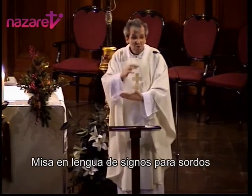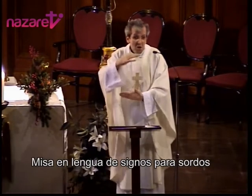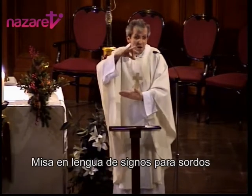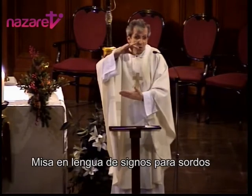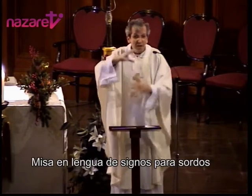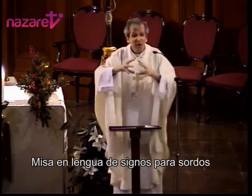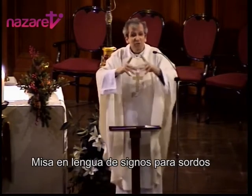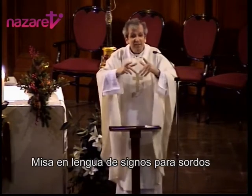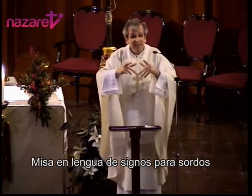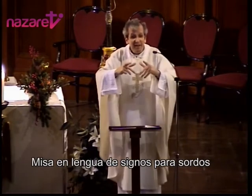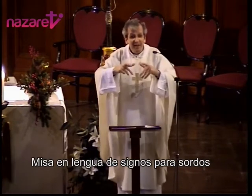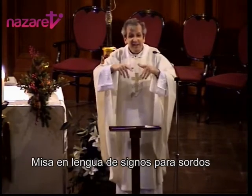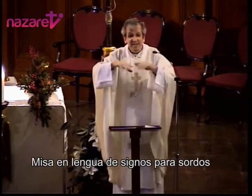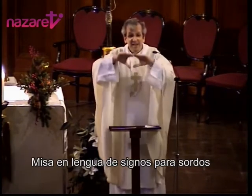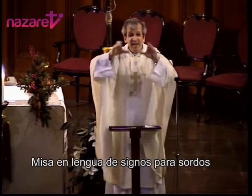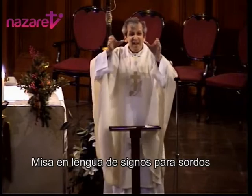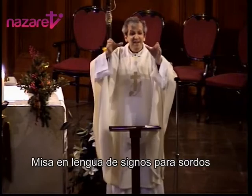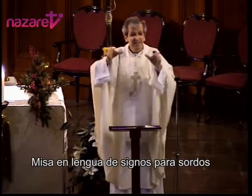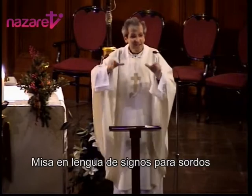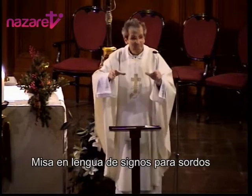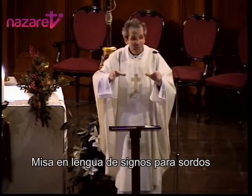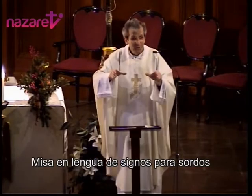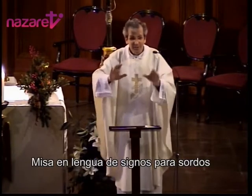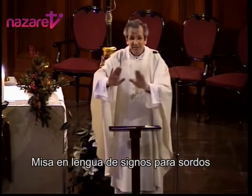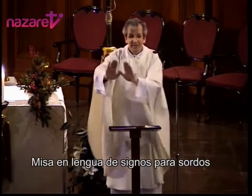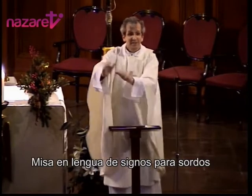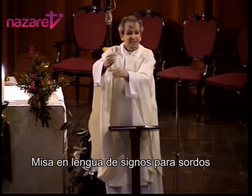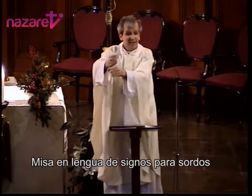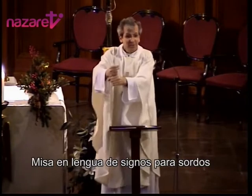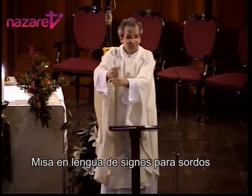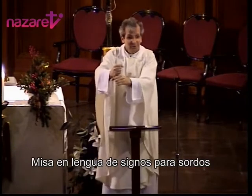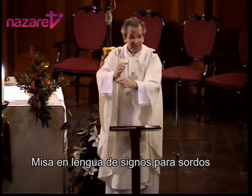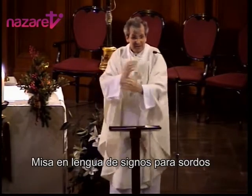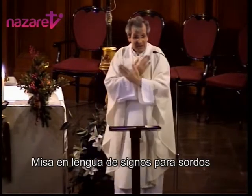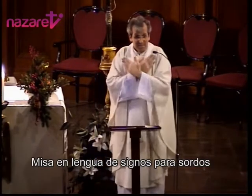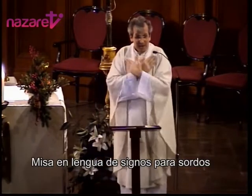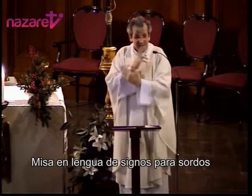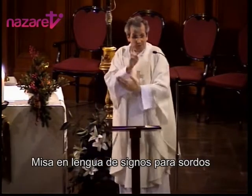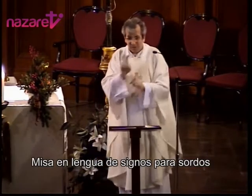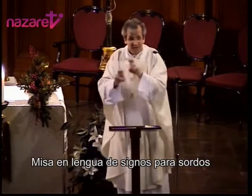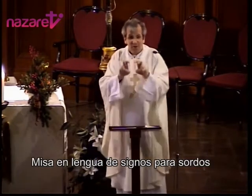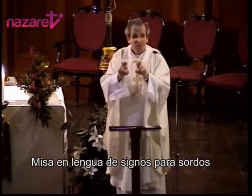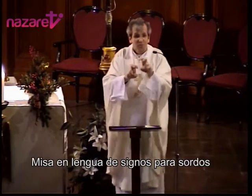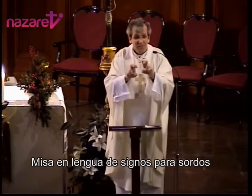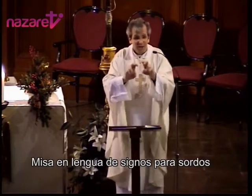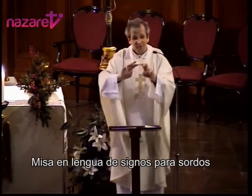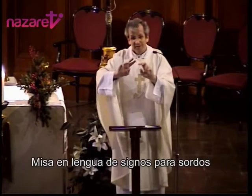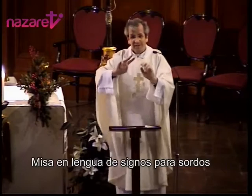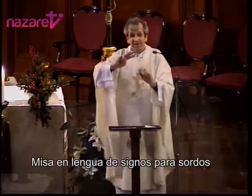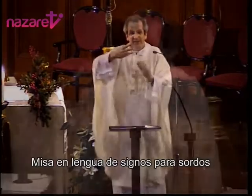La única noticia es que en el templo se quedó y María y José lo buscaron y al